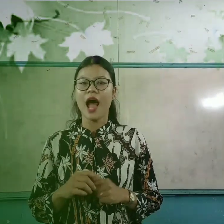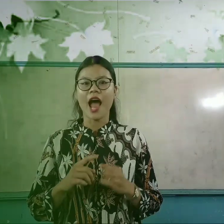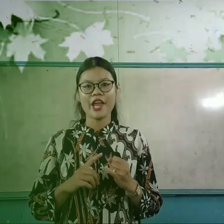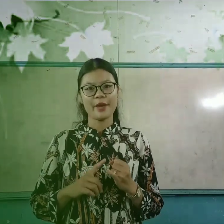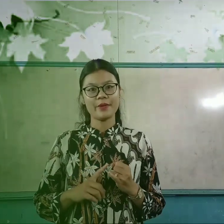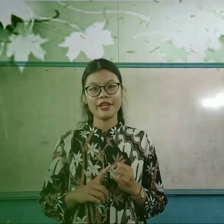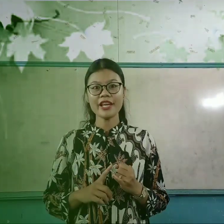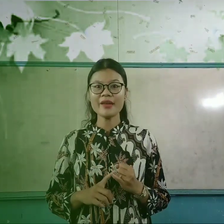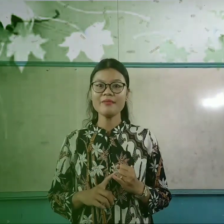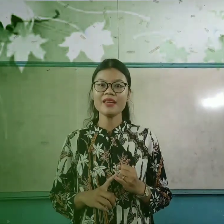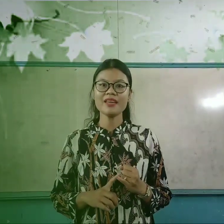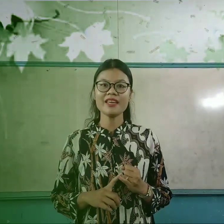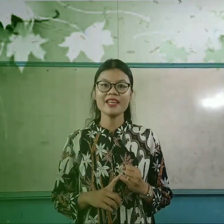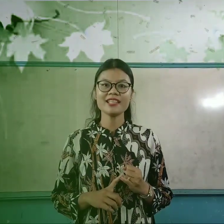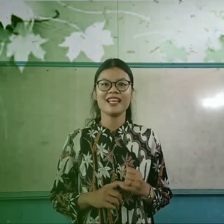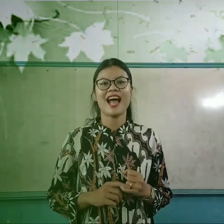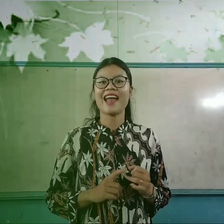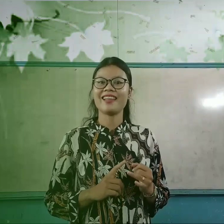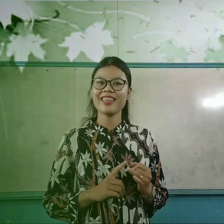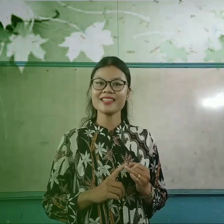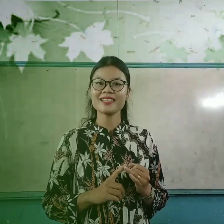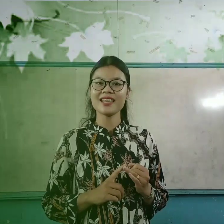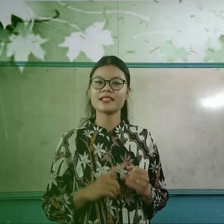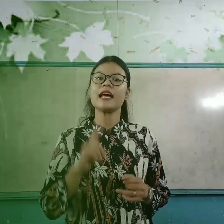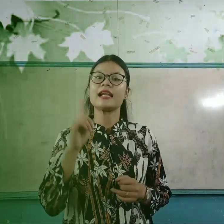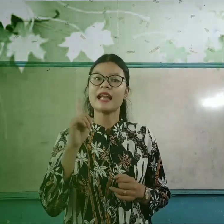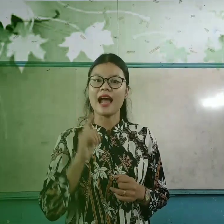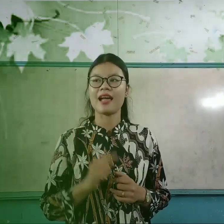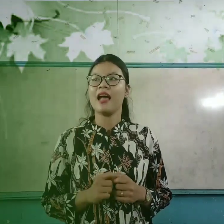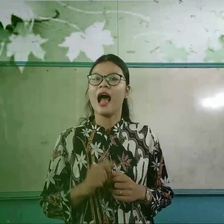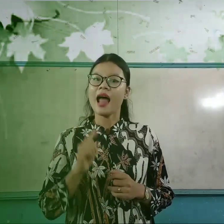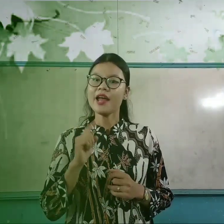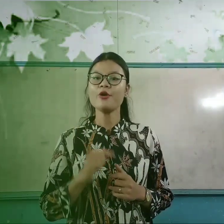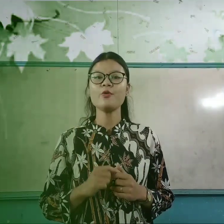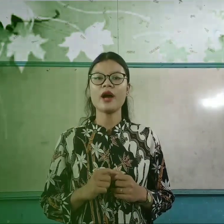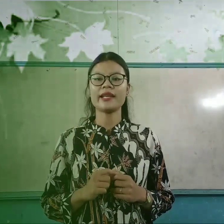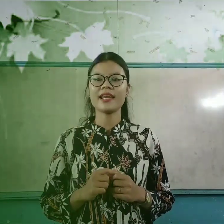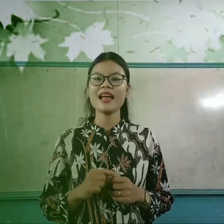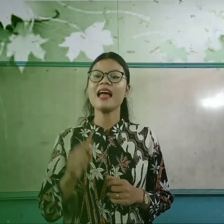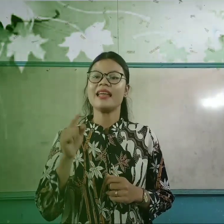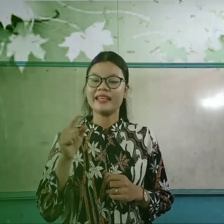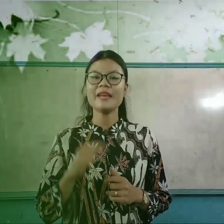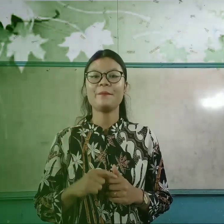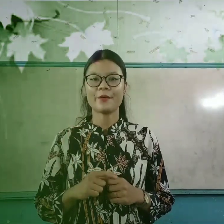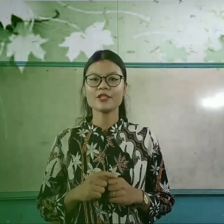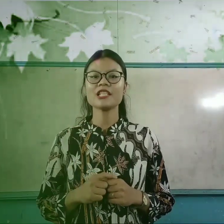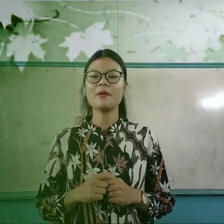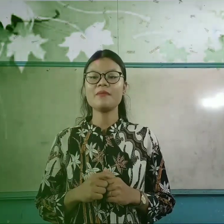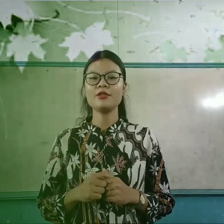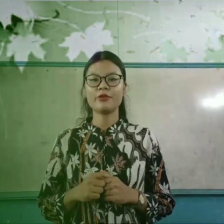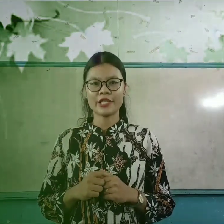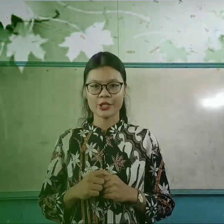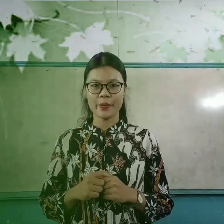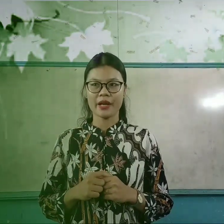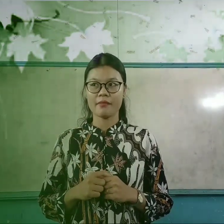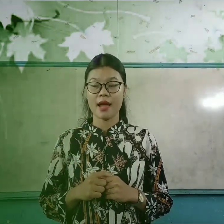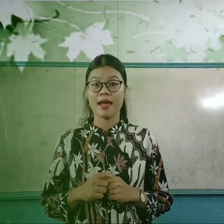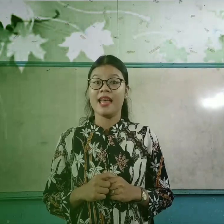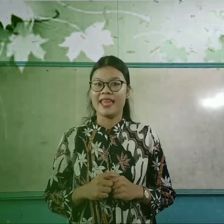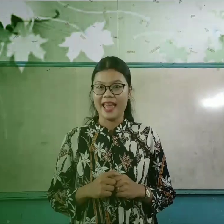ada epididymis, ada testis. Nah, ada hubungannya di proses pembentukan sperma,